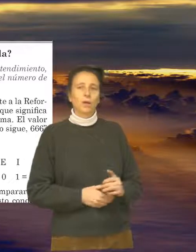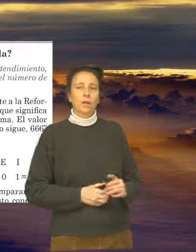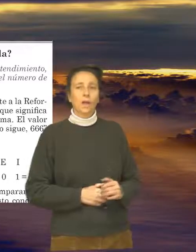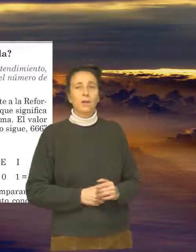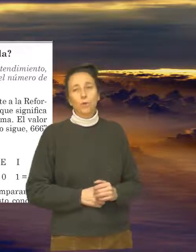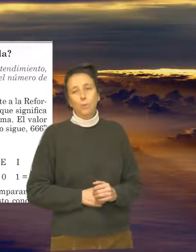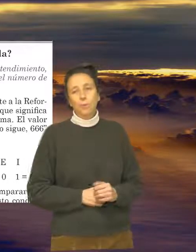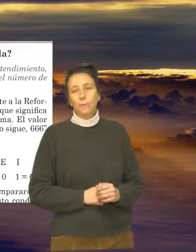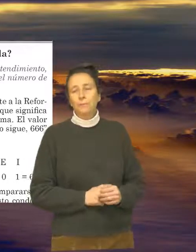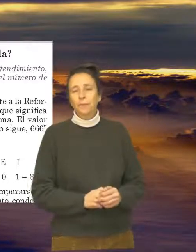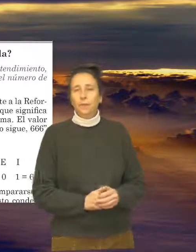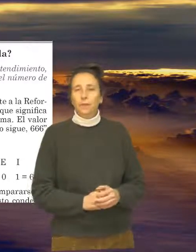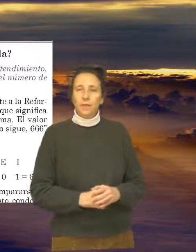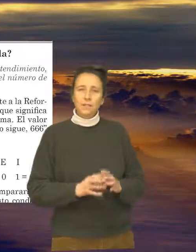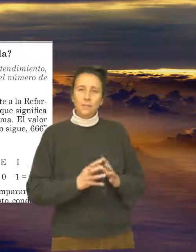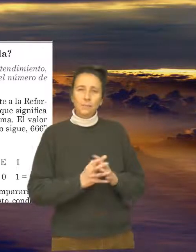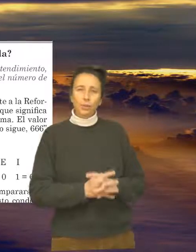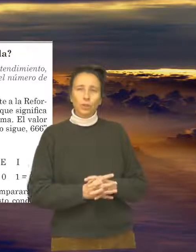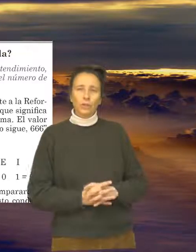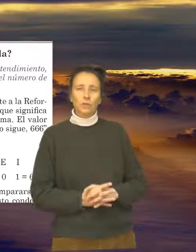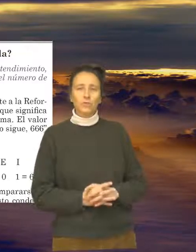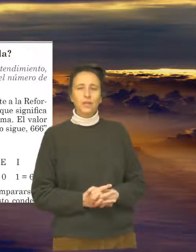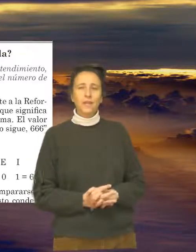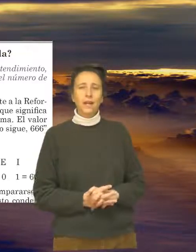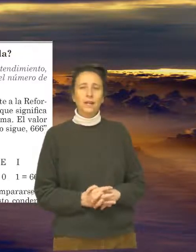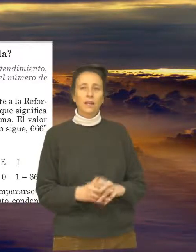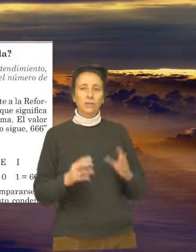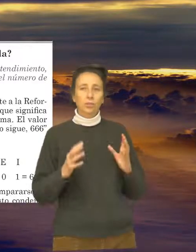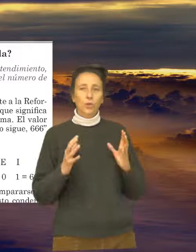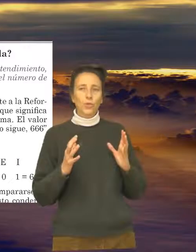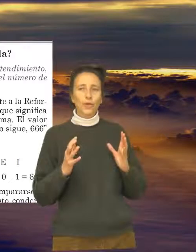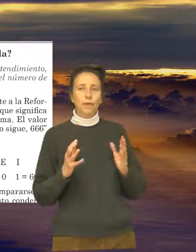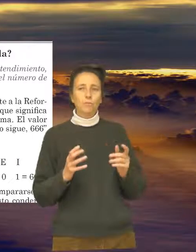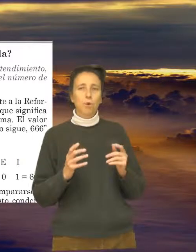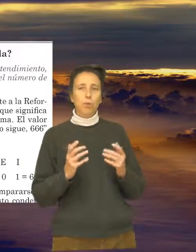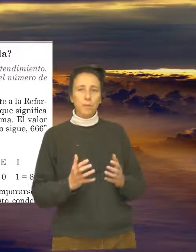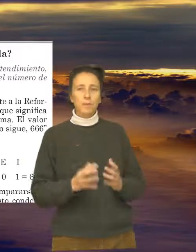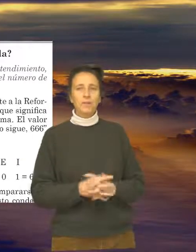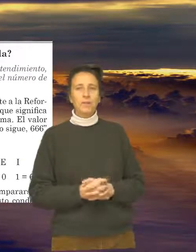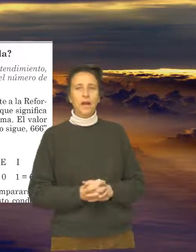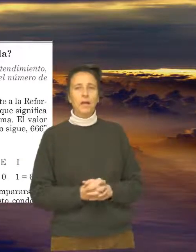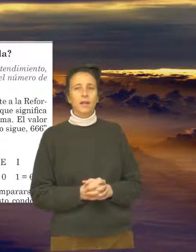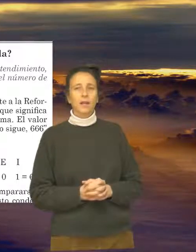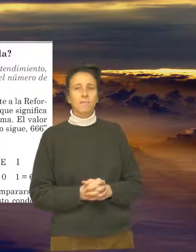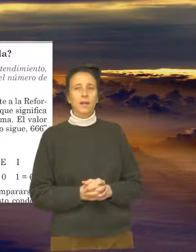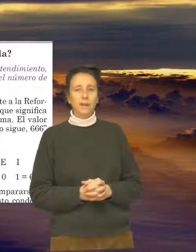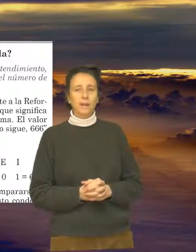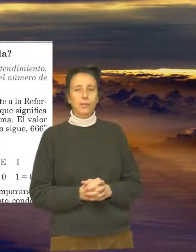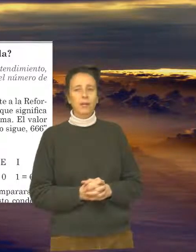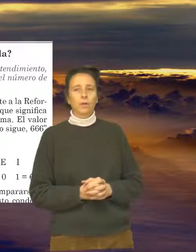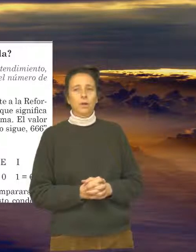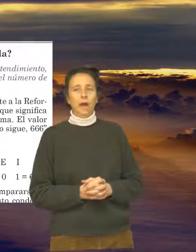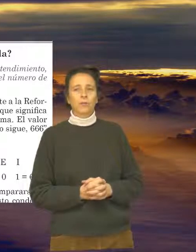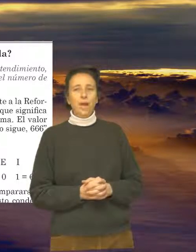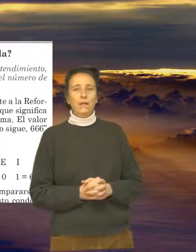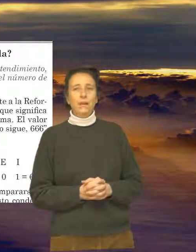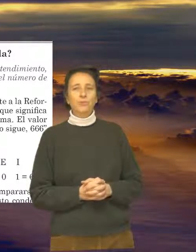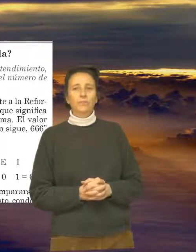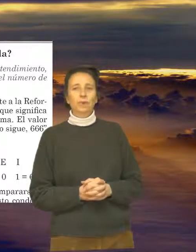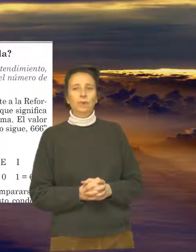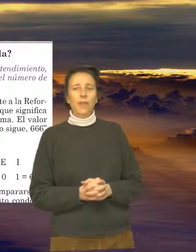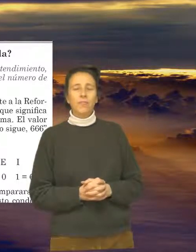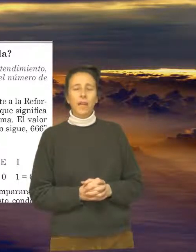relación al nombre. Y es importante considerar que dentro del modo de pensar hebreo hay